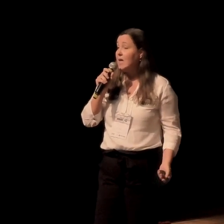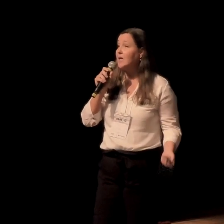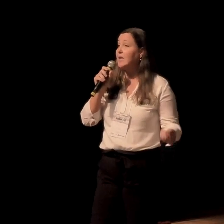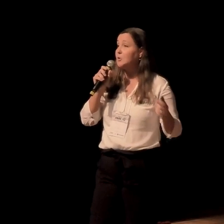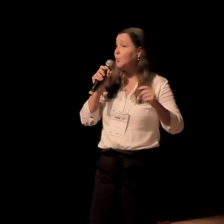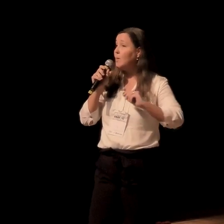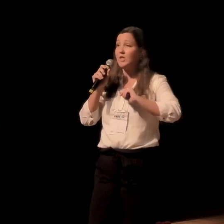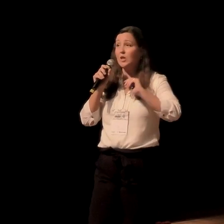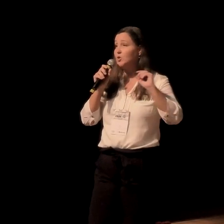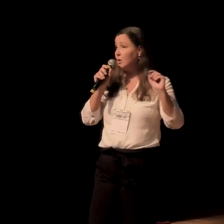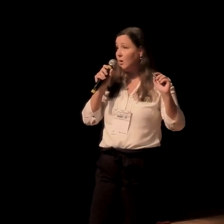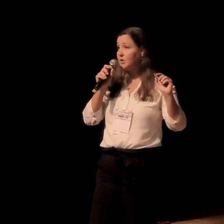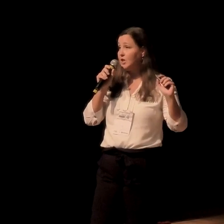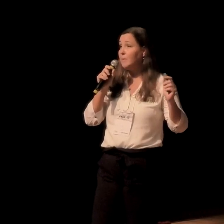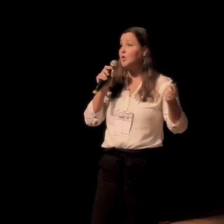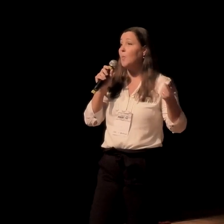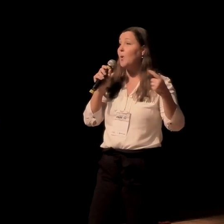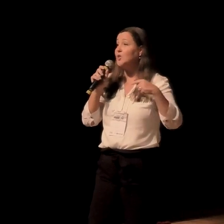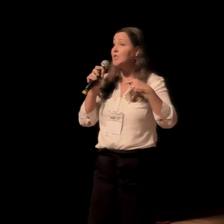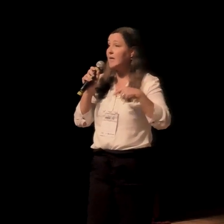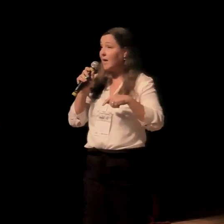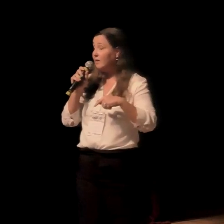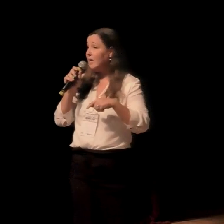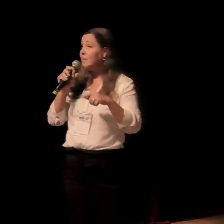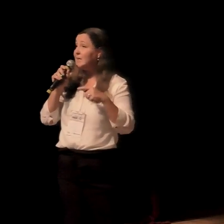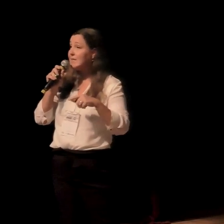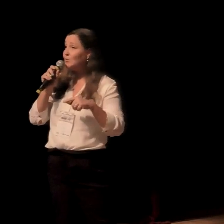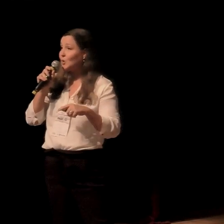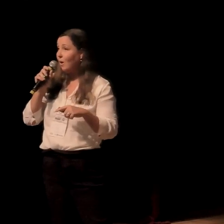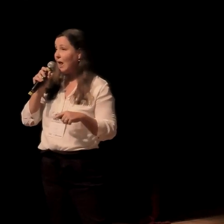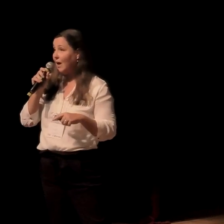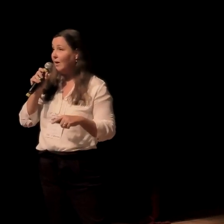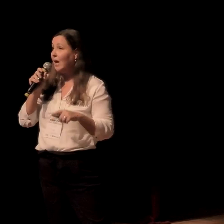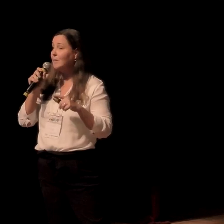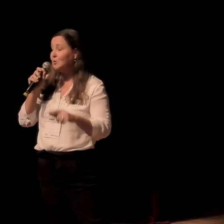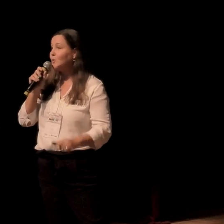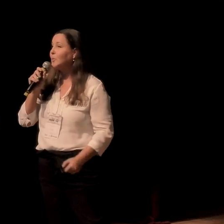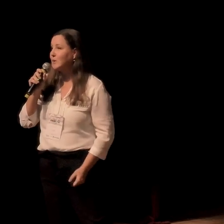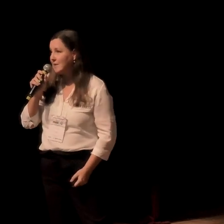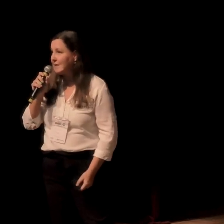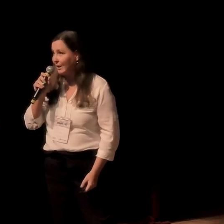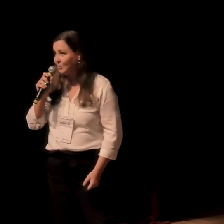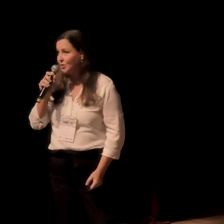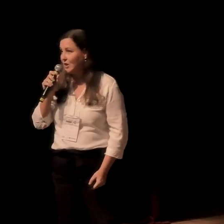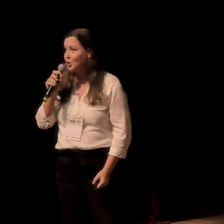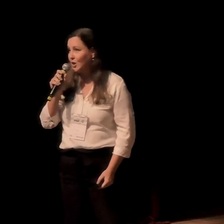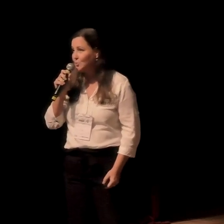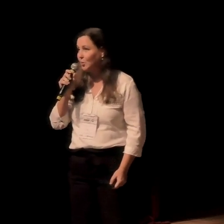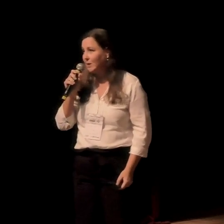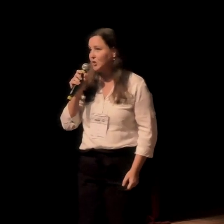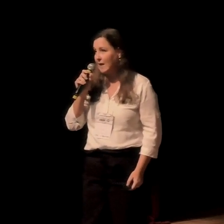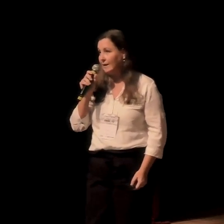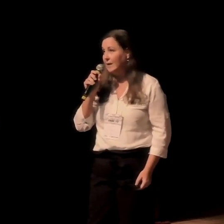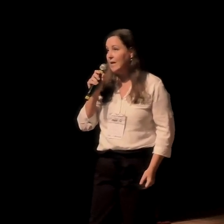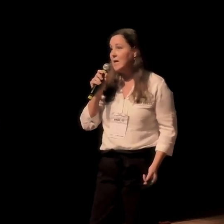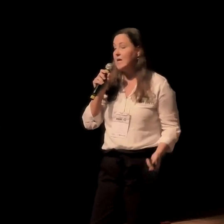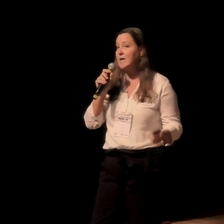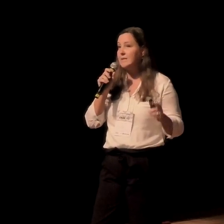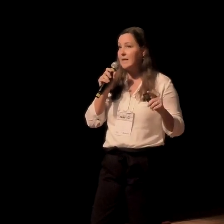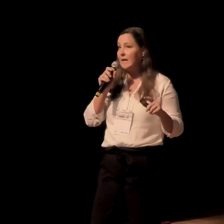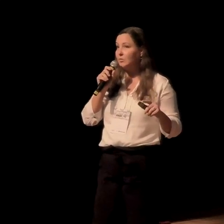e das públicas já não tinham contínua mas não pode ter na alimentação escolar alimentos ultraprocessados nas escolas públicas tá